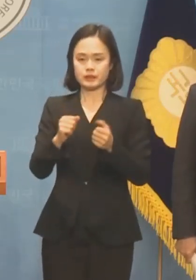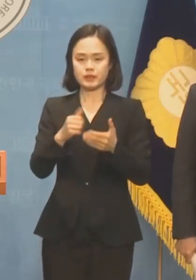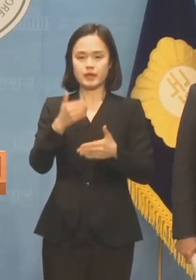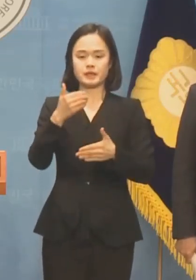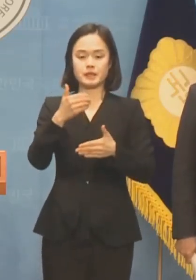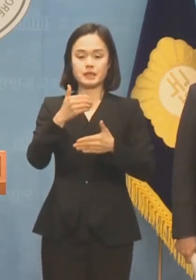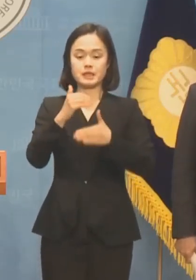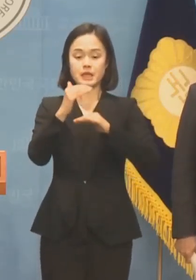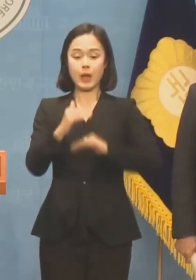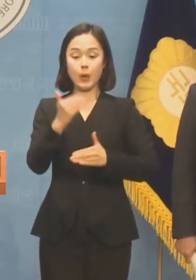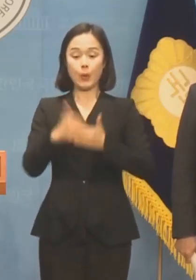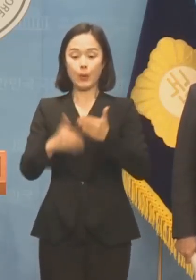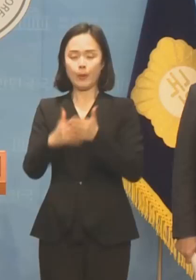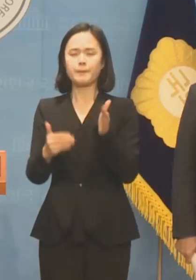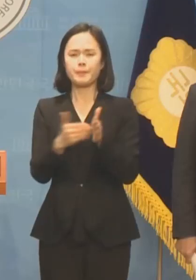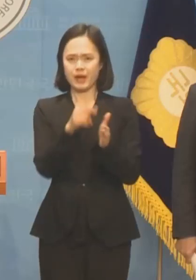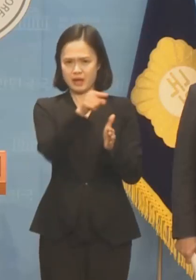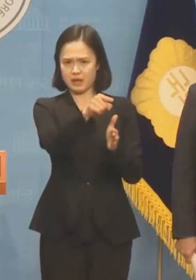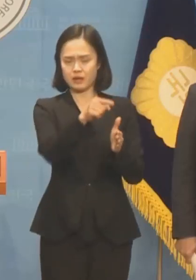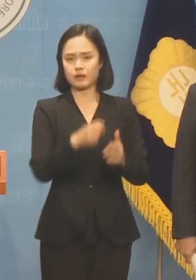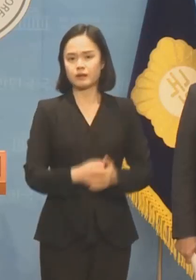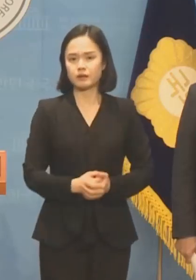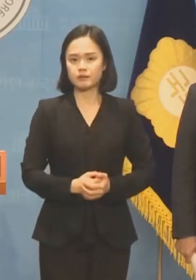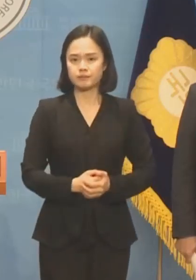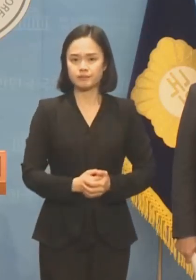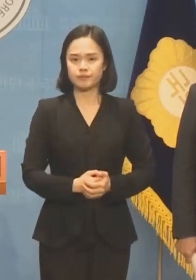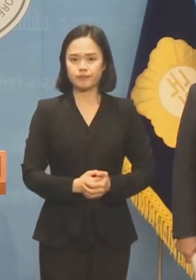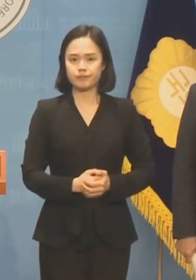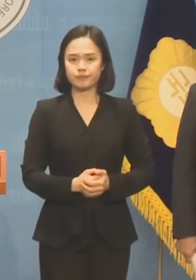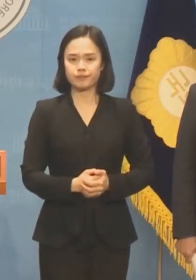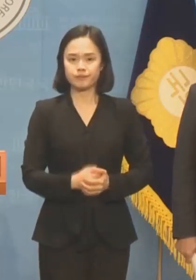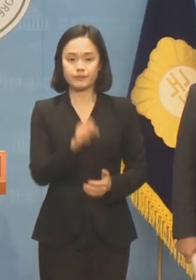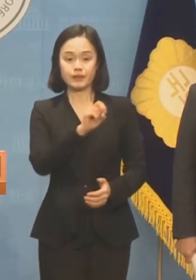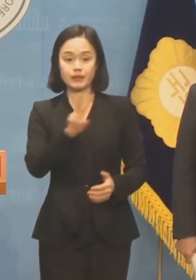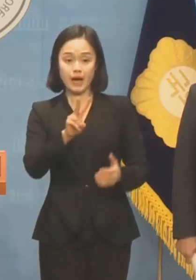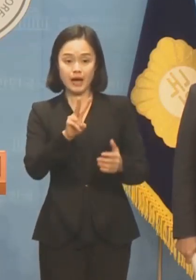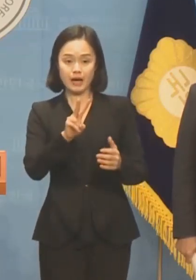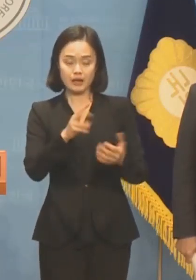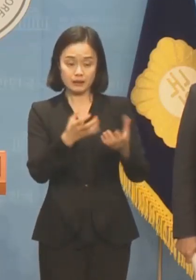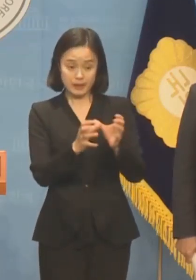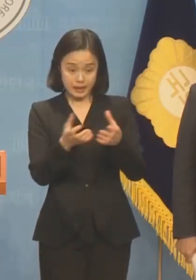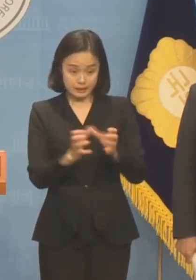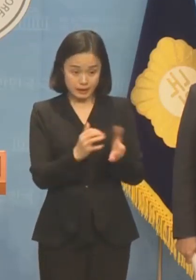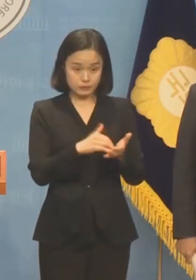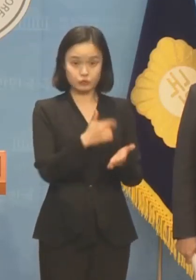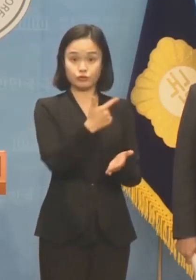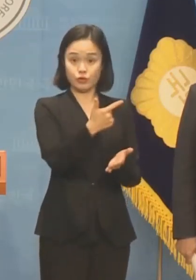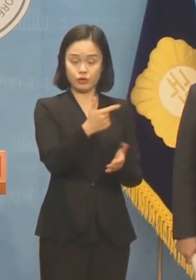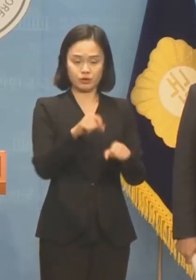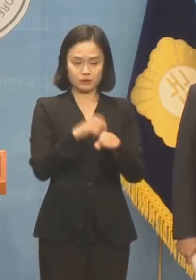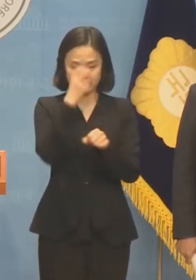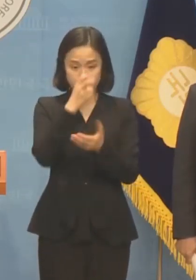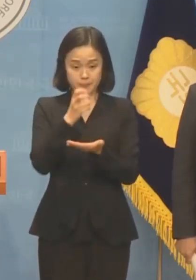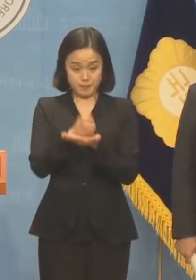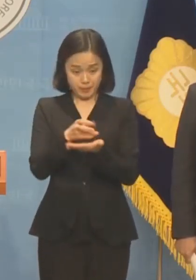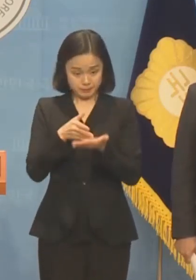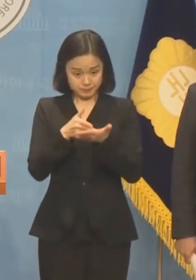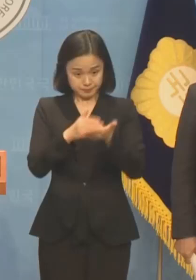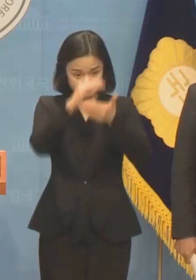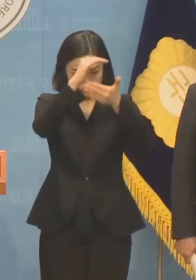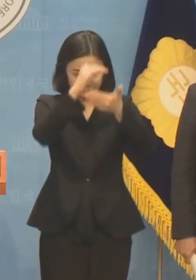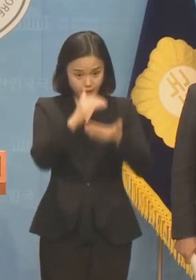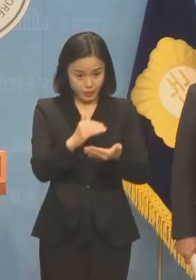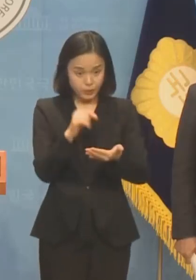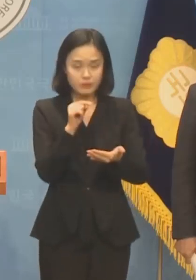대한민국이 제1야당인 민주당을 포함한 야 6당에서 재발의한 특검법은 그 자체로